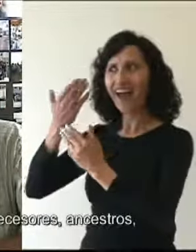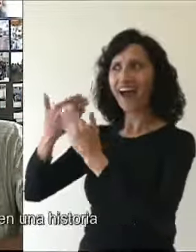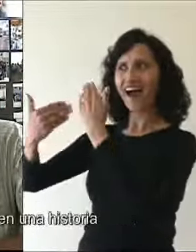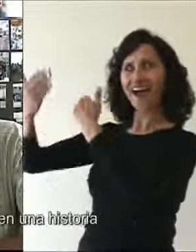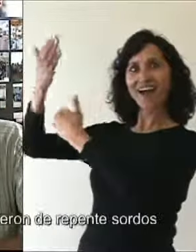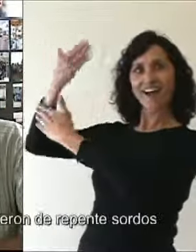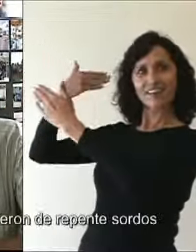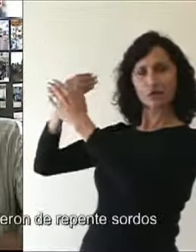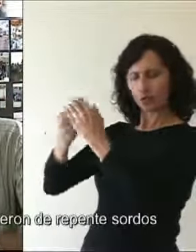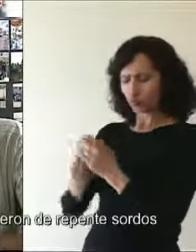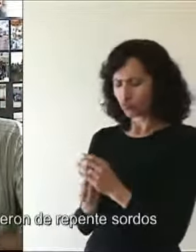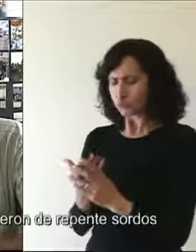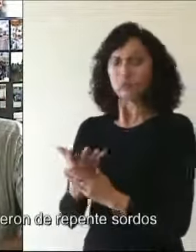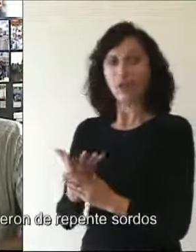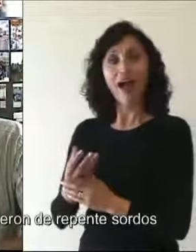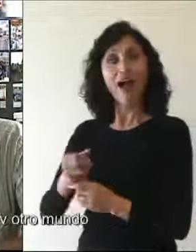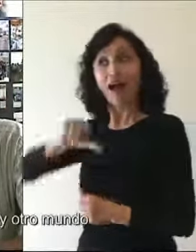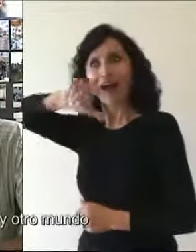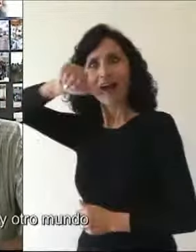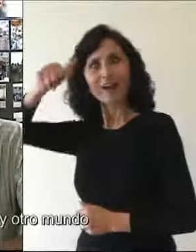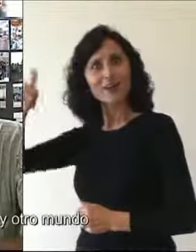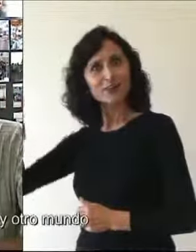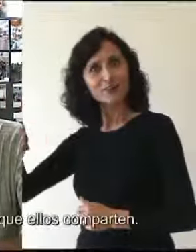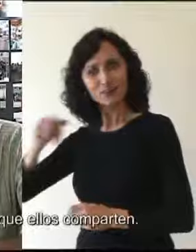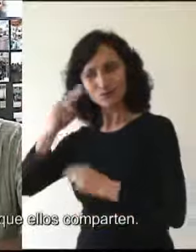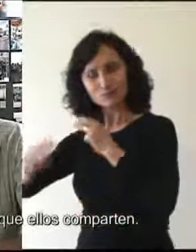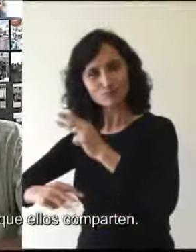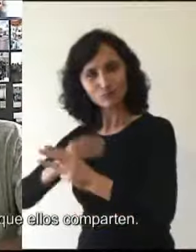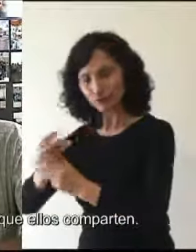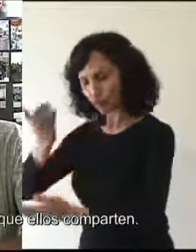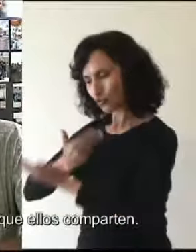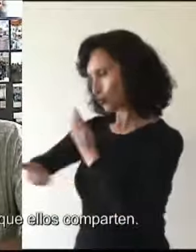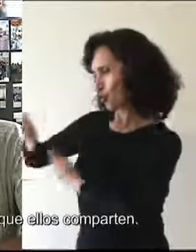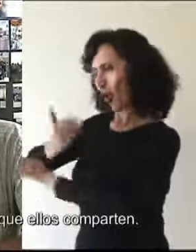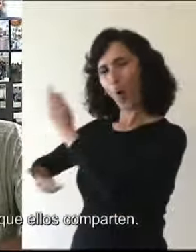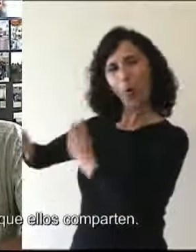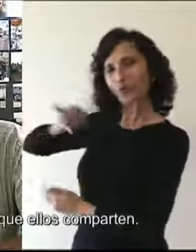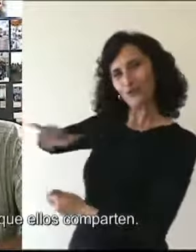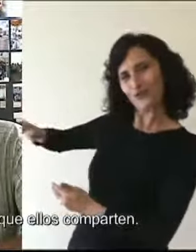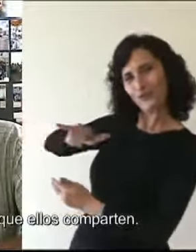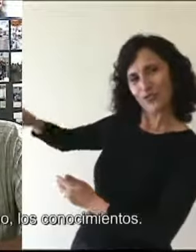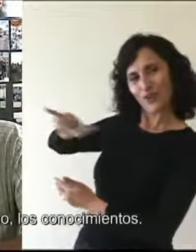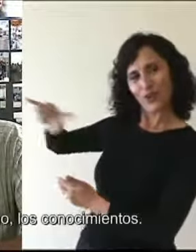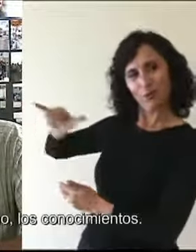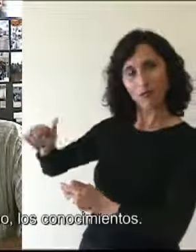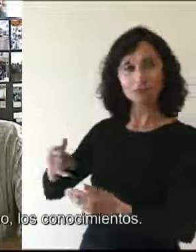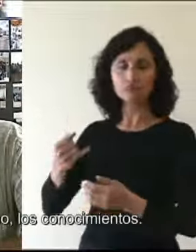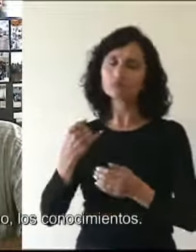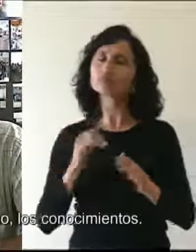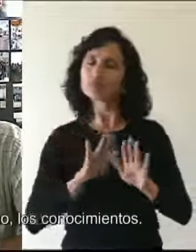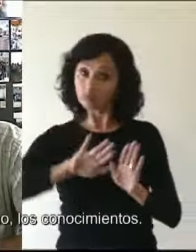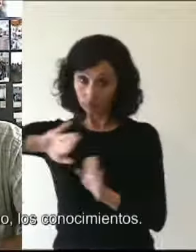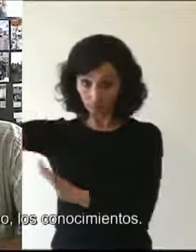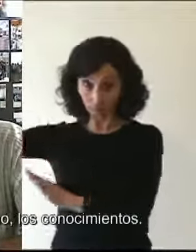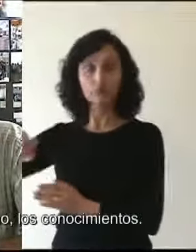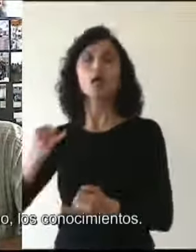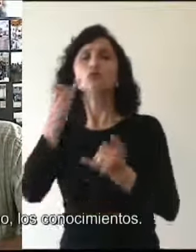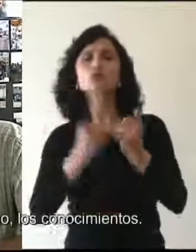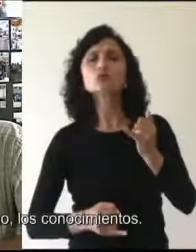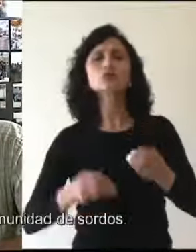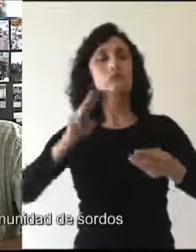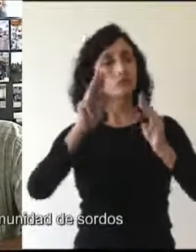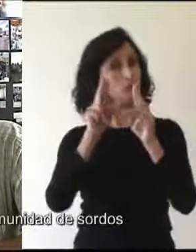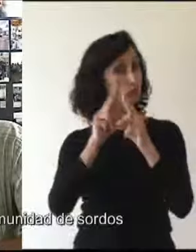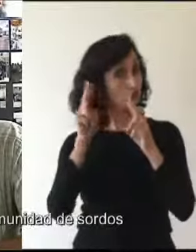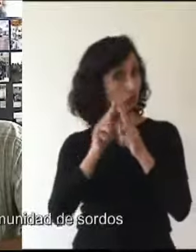antecesores, ancestros. Él no nació de repente sordo. Hay otro mundo que es el de él que comparte. Y por último, los